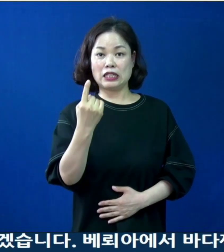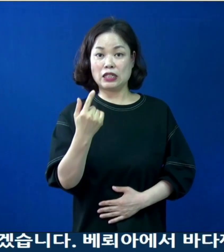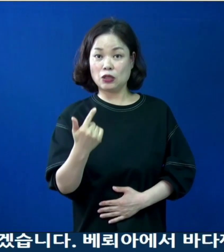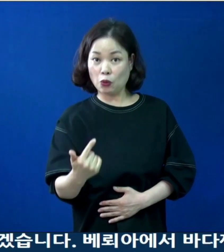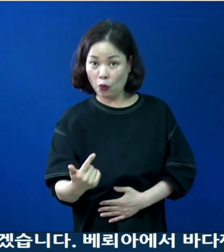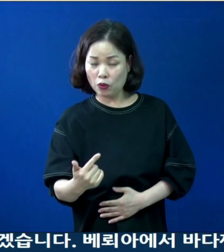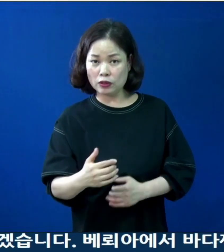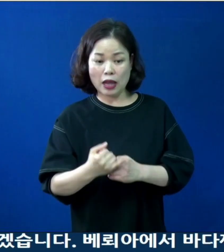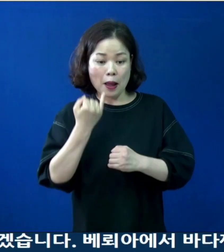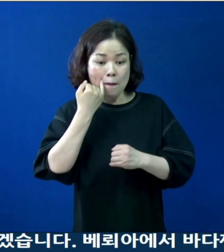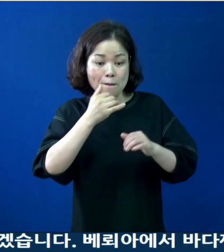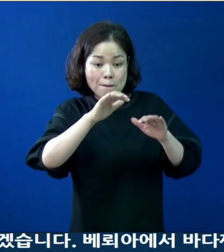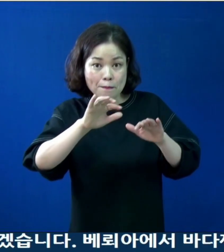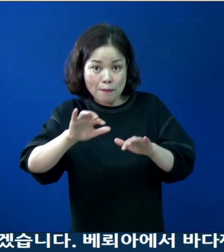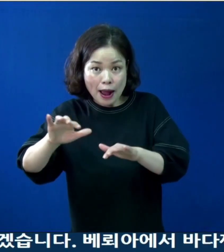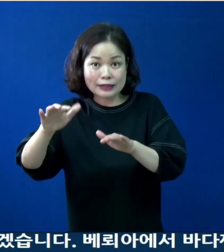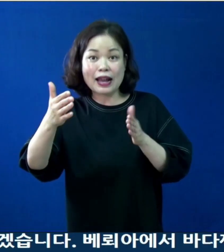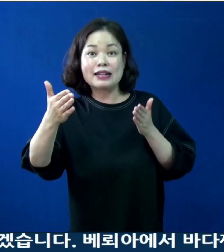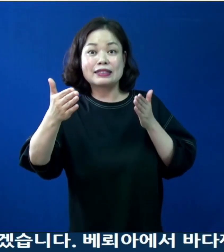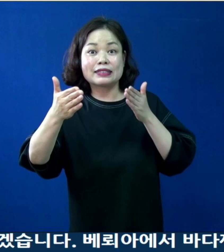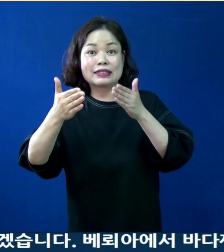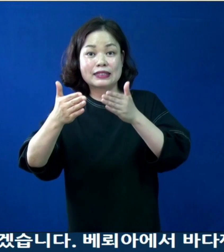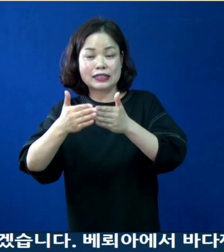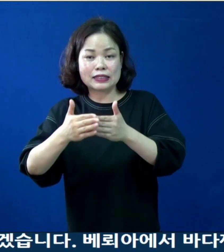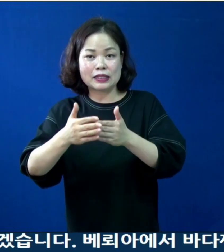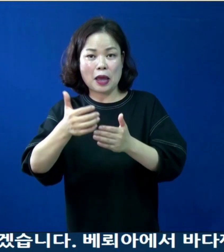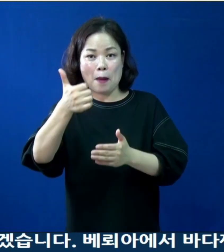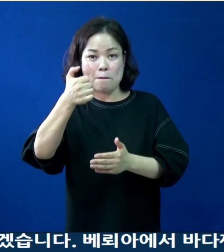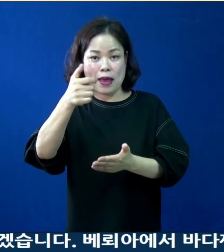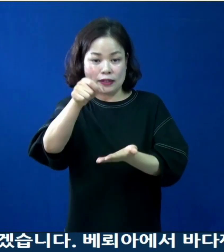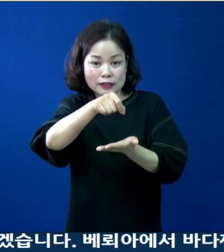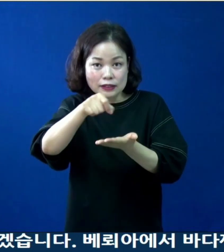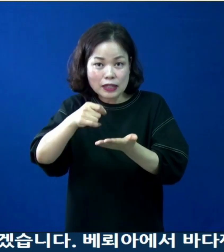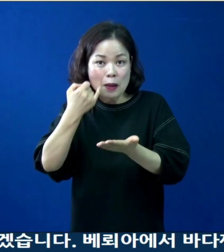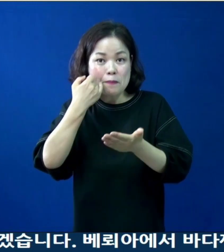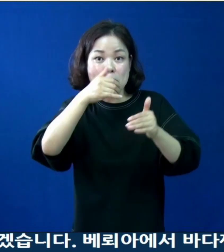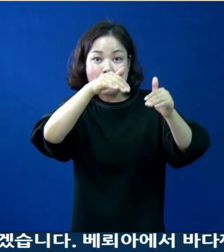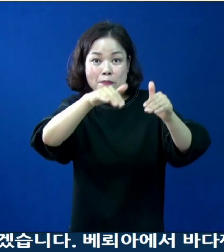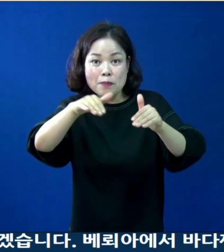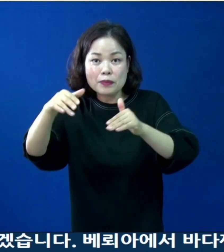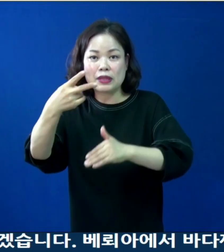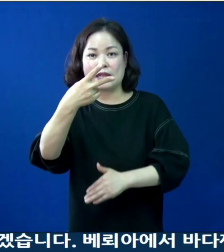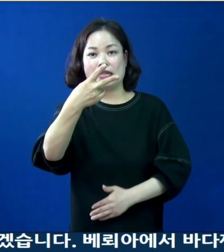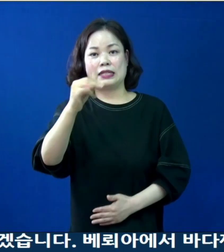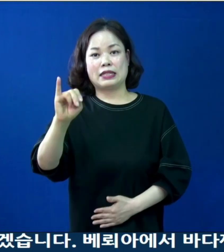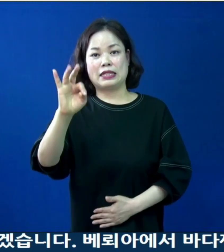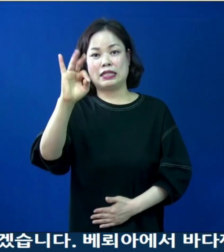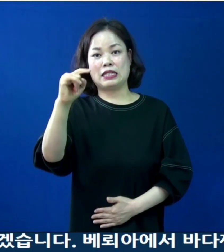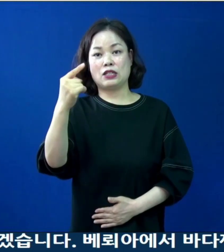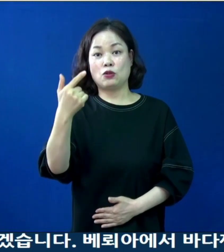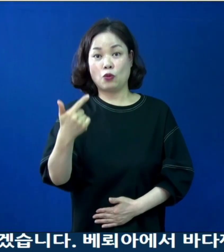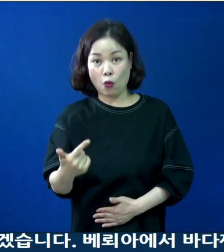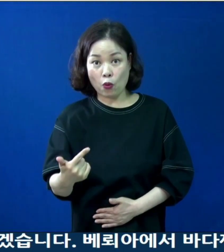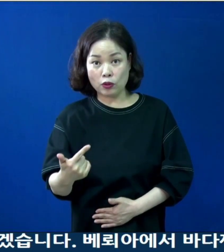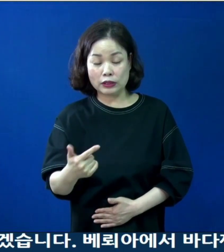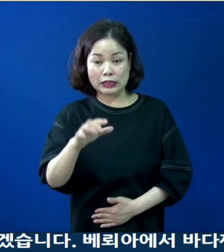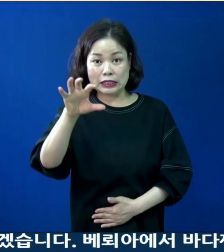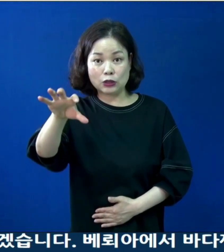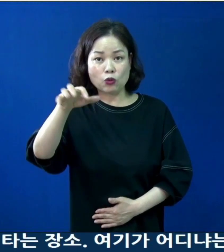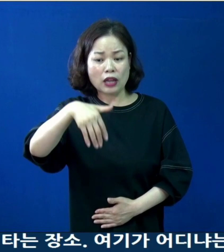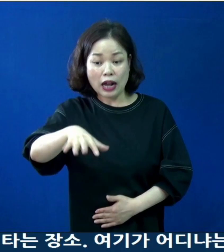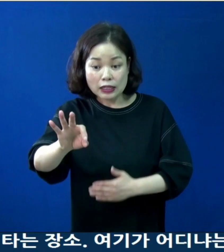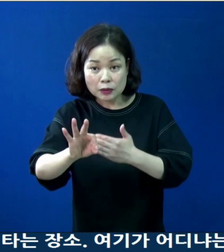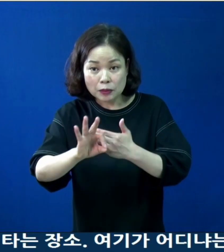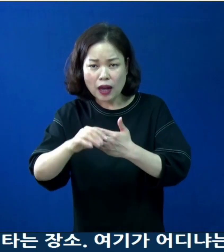그래서 바다까지라는 곳에 펜 있는 분들은 적어두세요. 바다가 어디냐면 디온이다. 이 동네 가시면